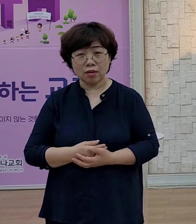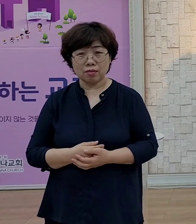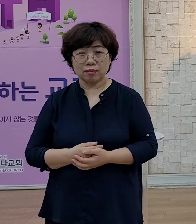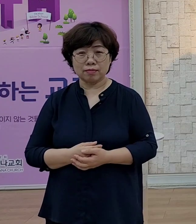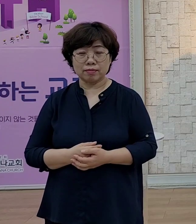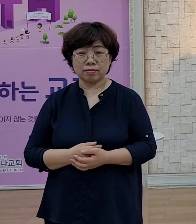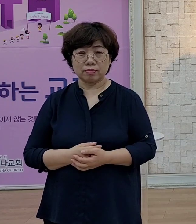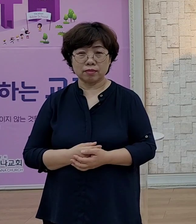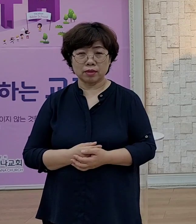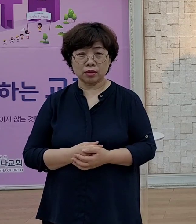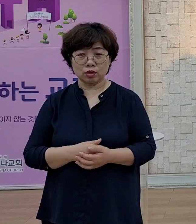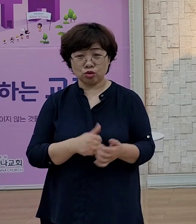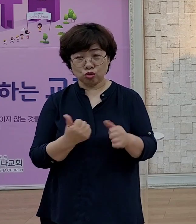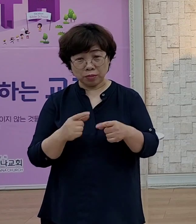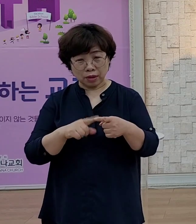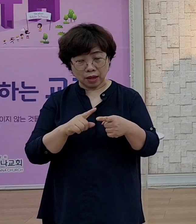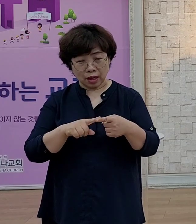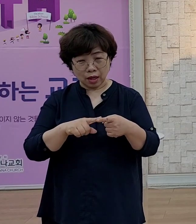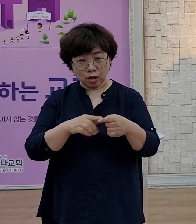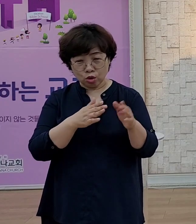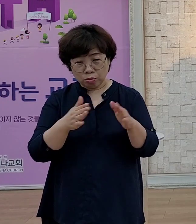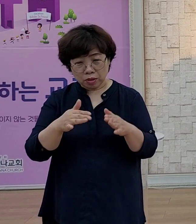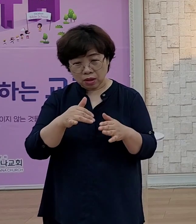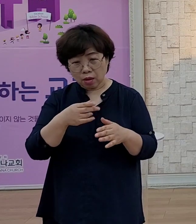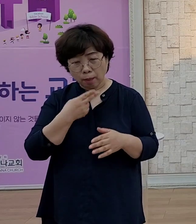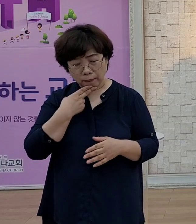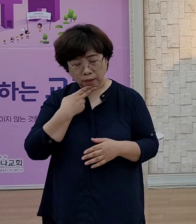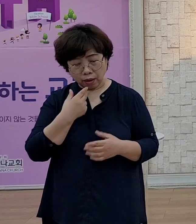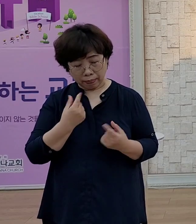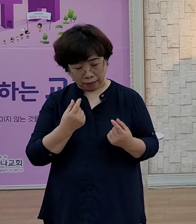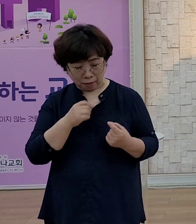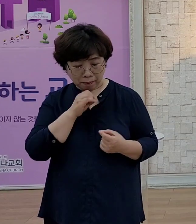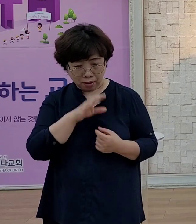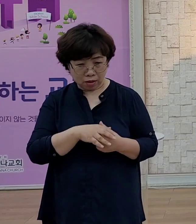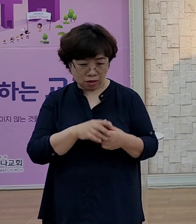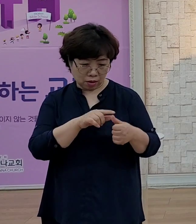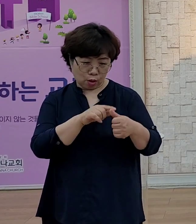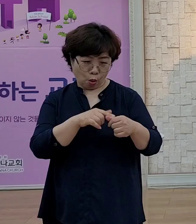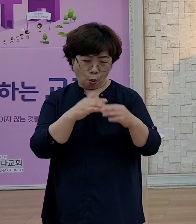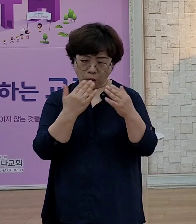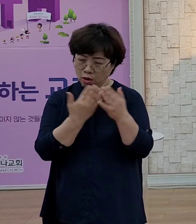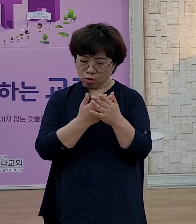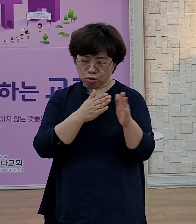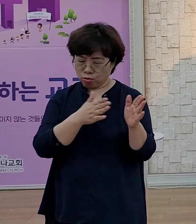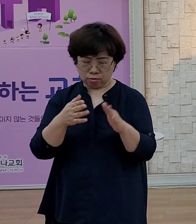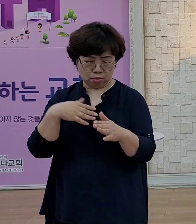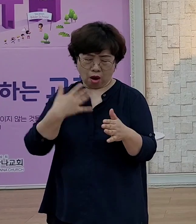애가 완전 준비가 안 됐대. 완전 준비가 안 돼.